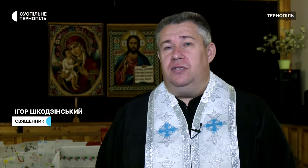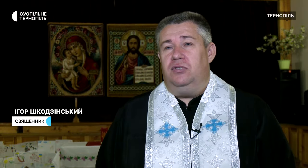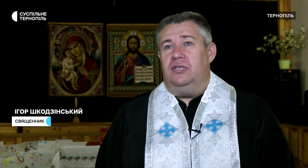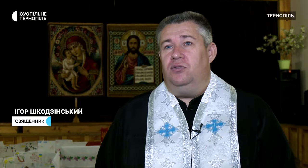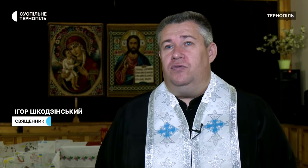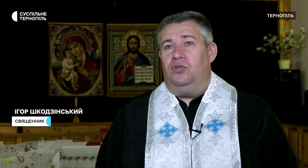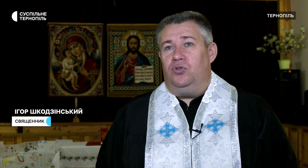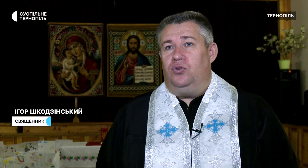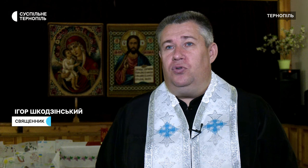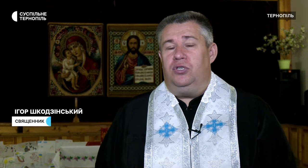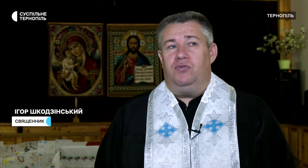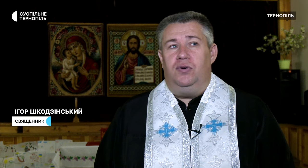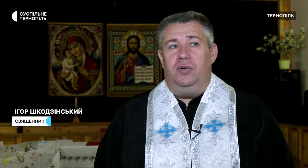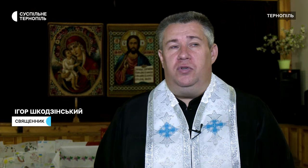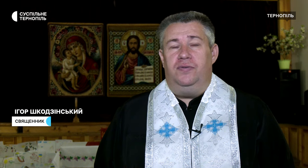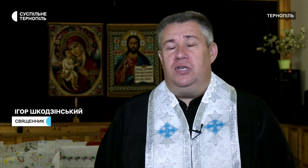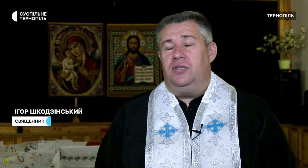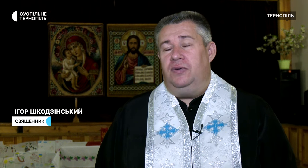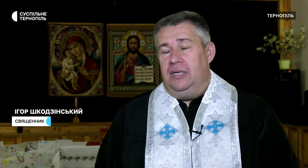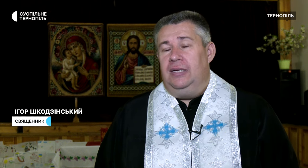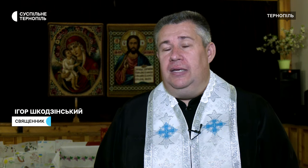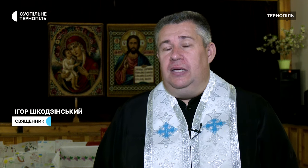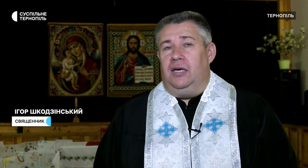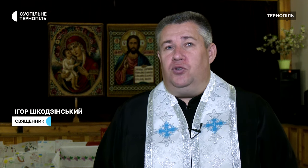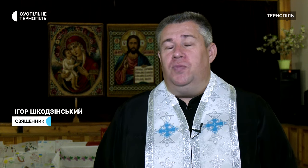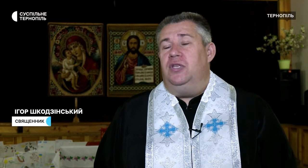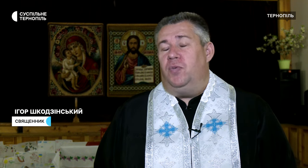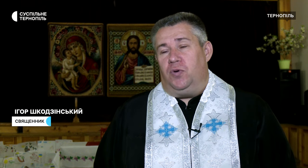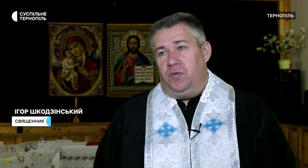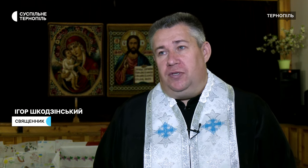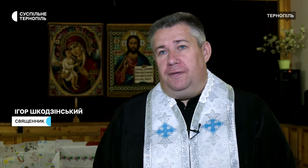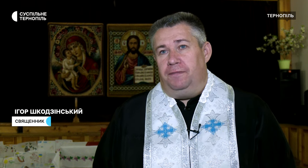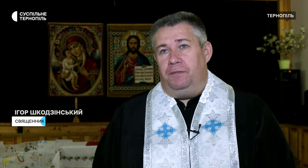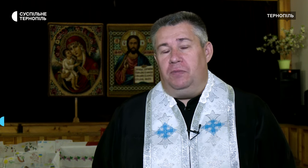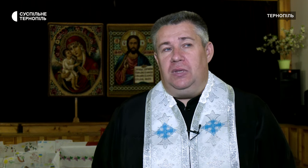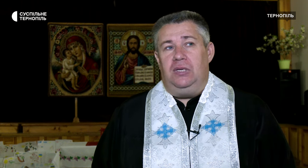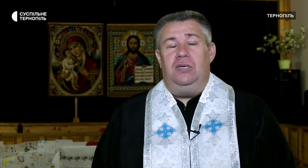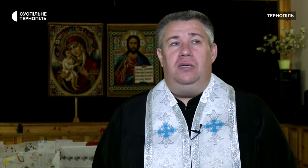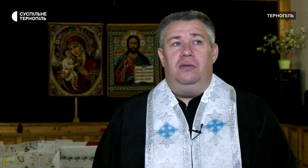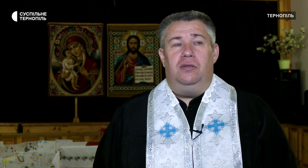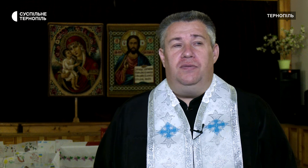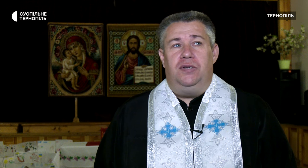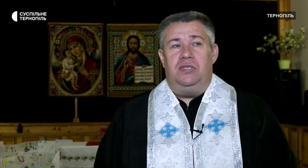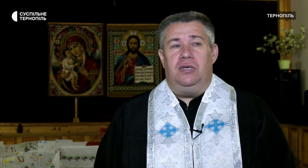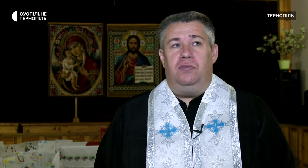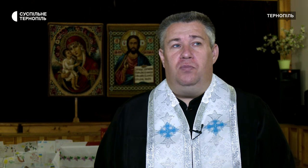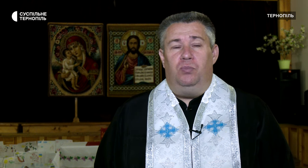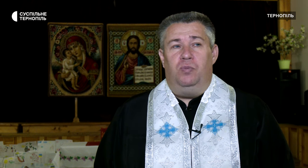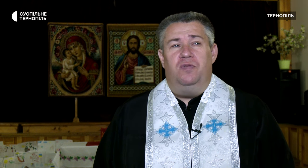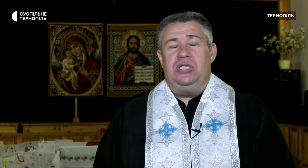жестів з дитиною в садочку, трошки в школі, потім вирішив, а чому мені не попробувати. І навчився мови